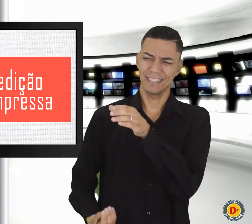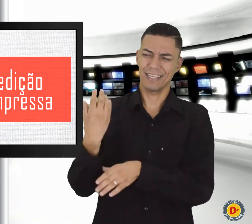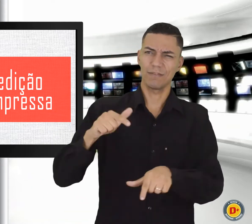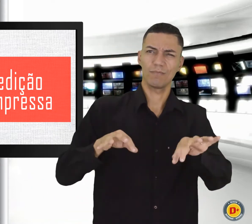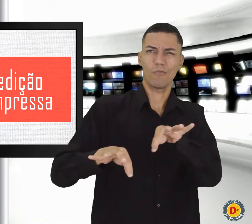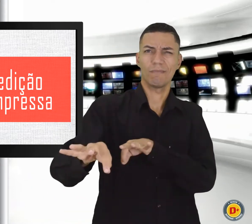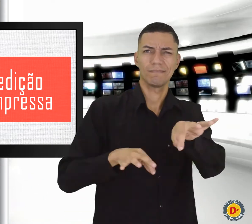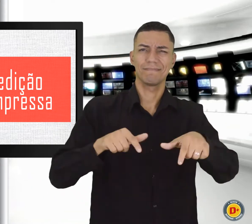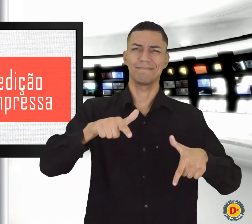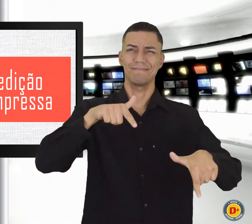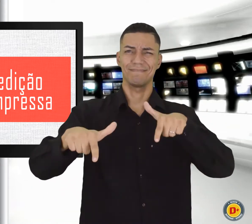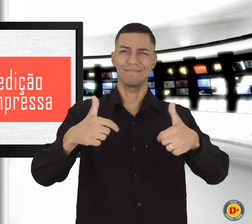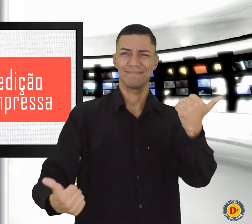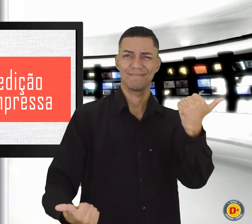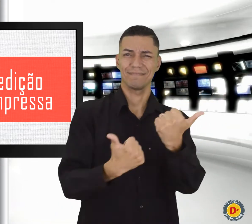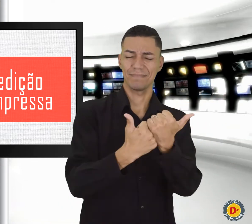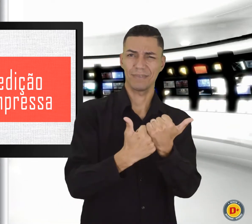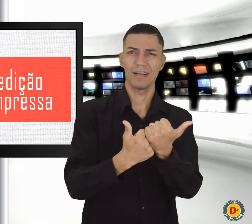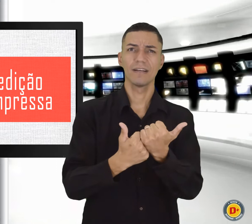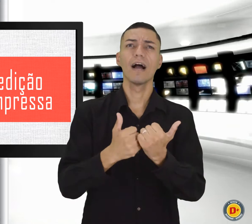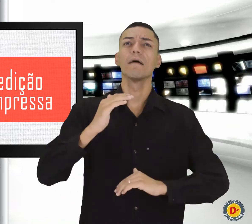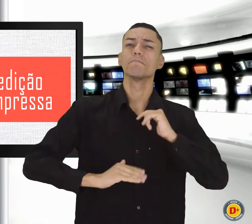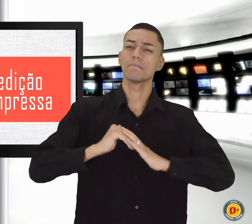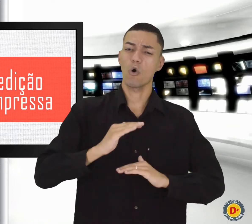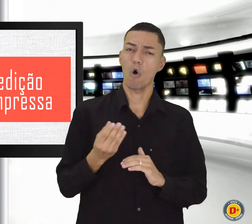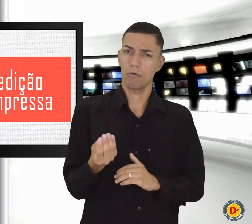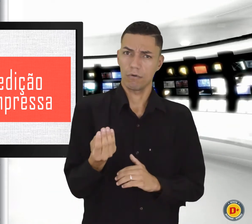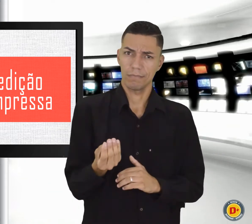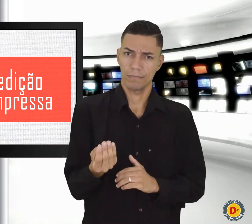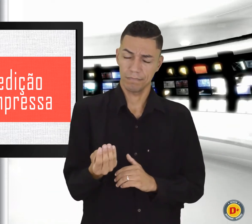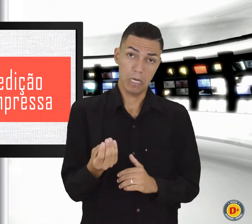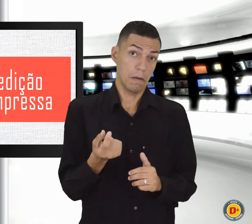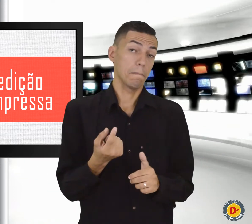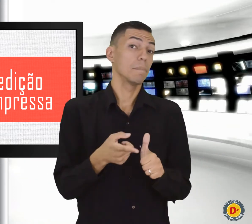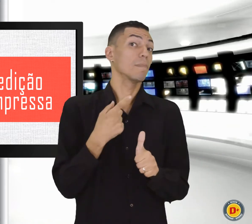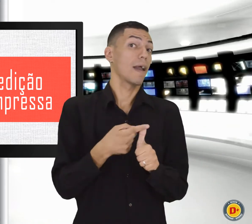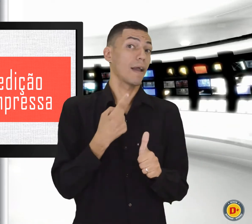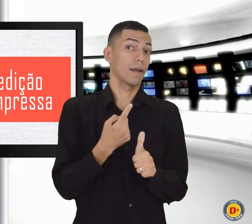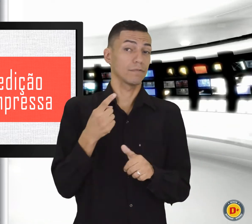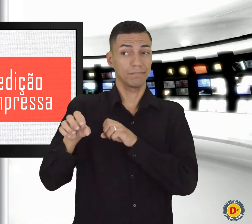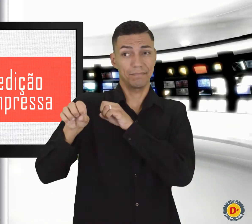laboral era a de ensinar, treinar o cliente no local de